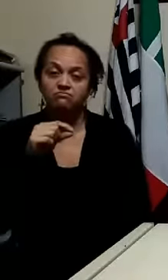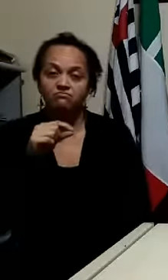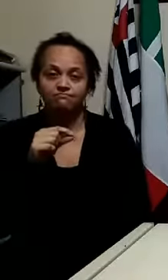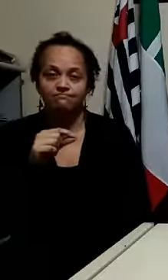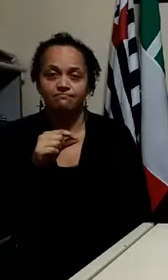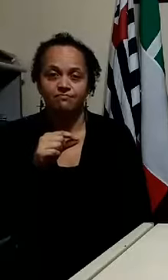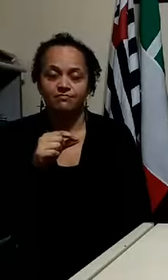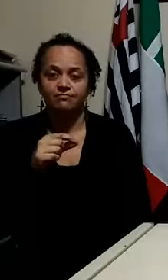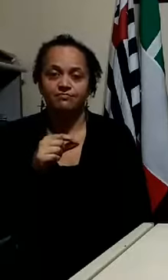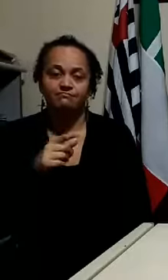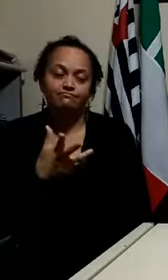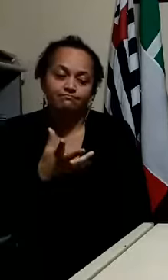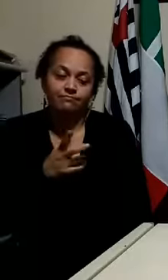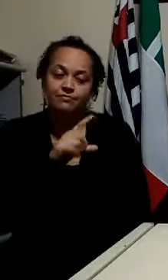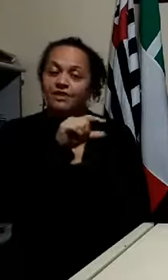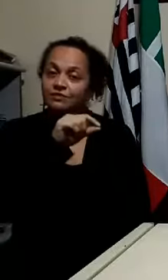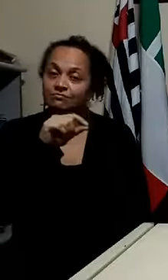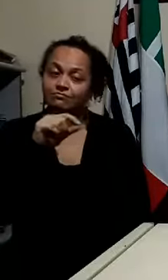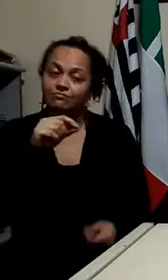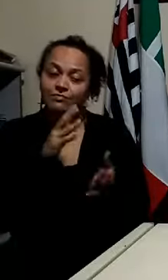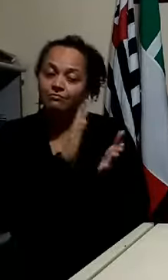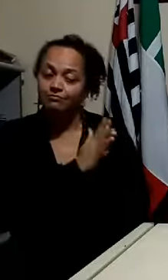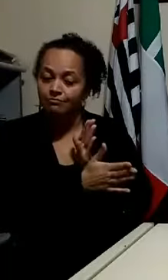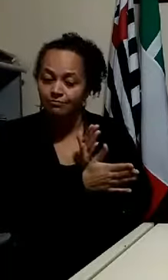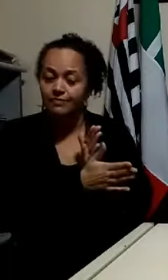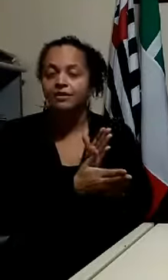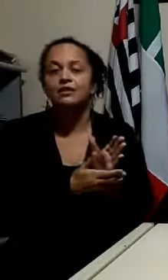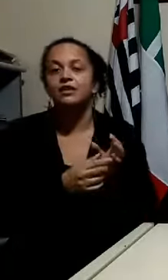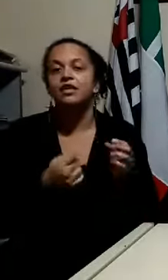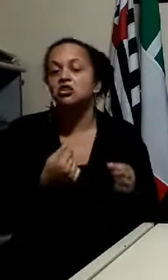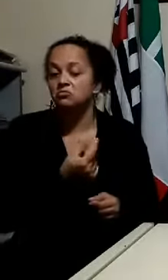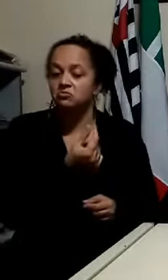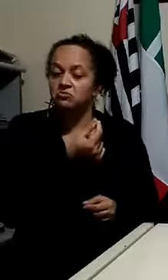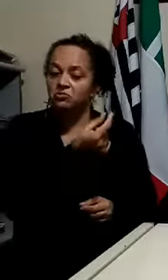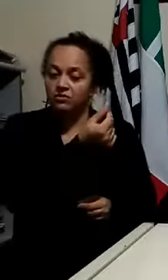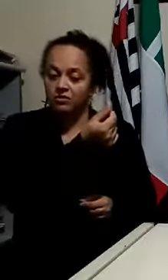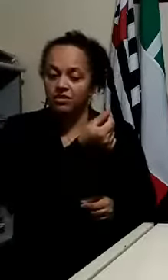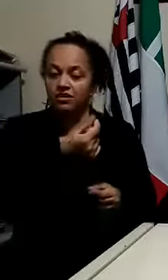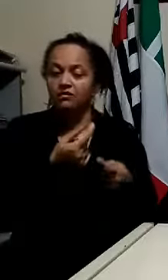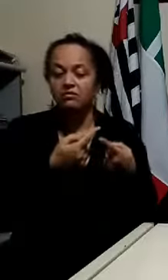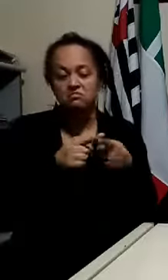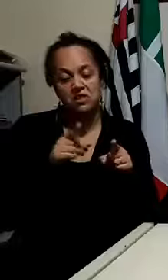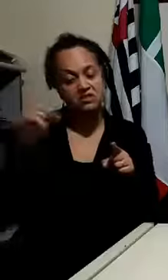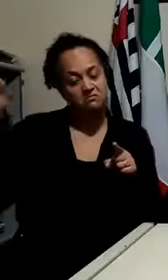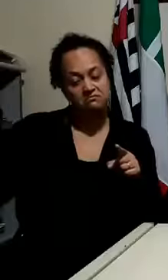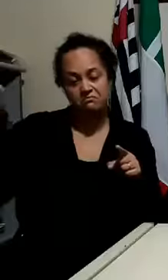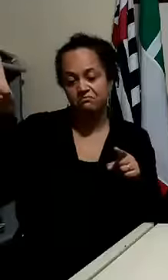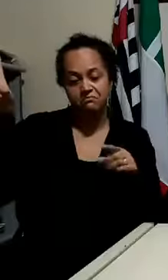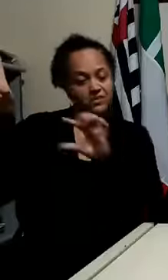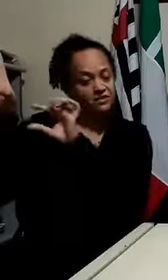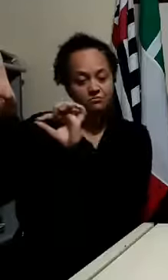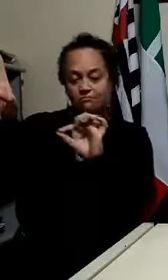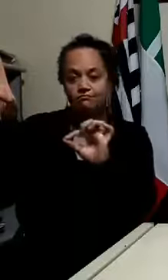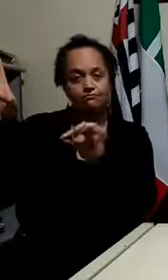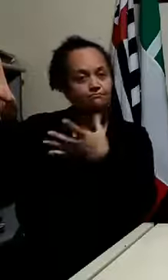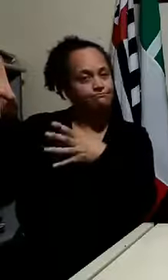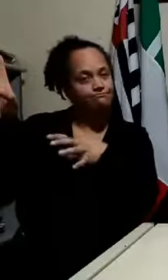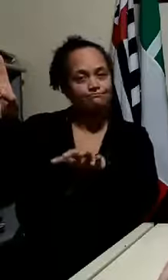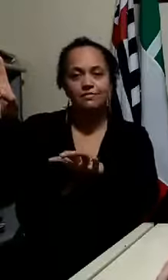ir embora e ficar com a sua riqueza terrena do que seguir a Jesus e ter um tesouro no